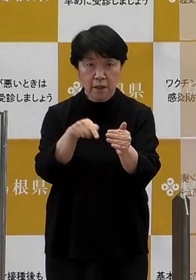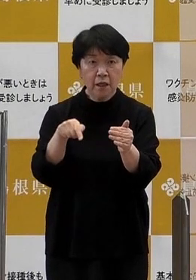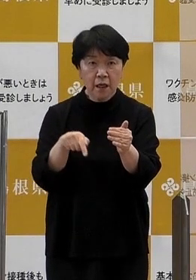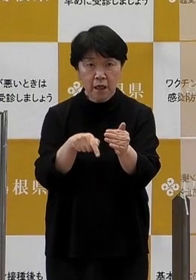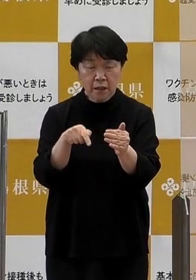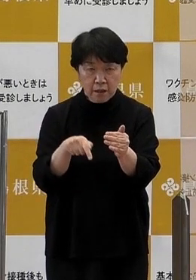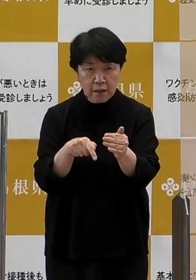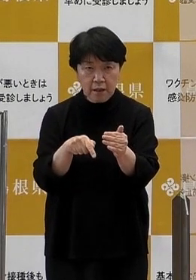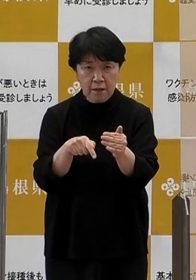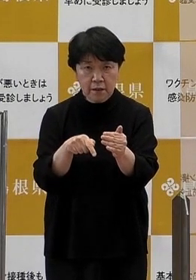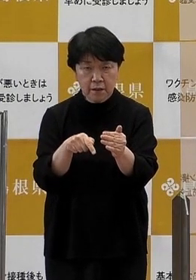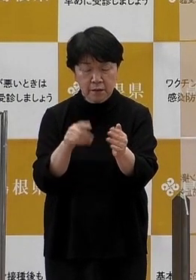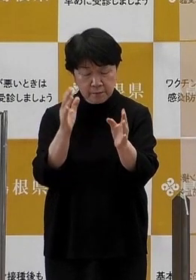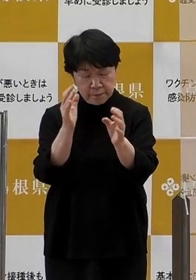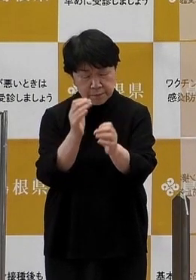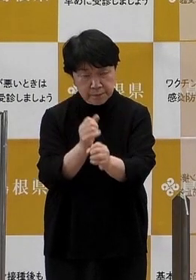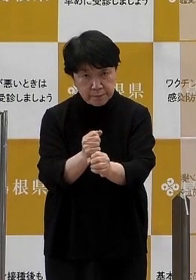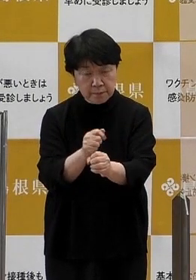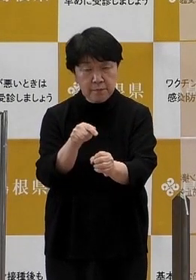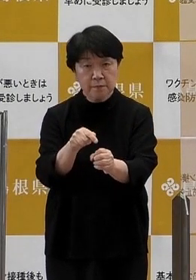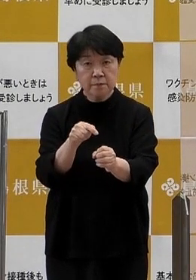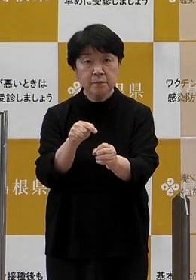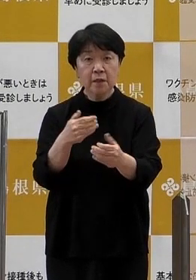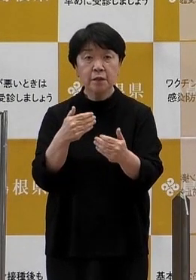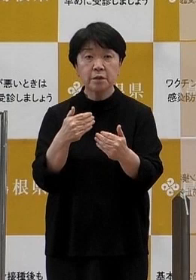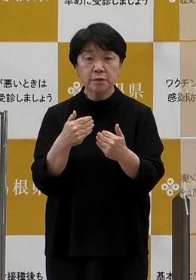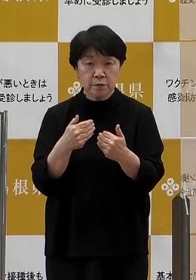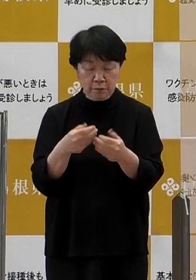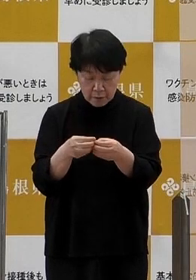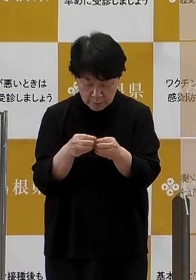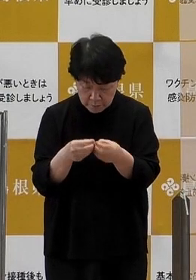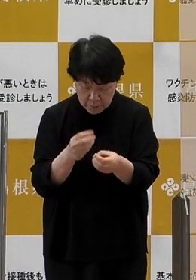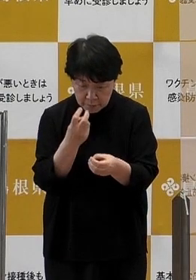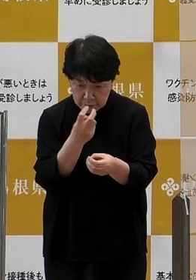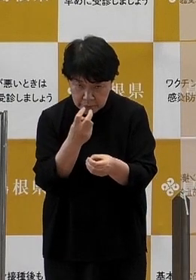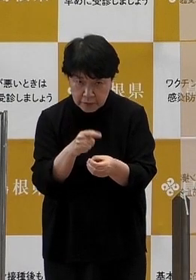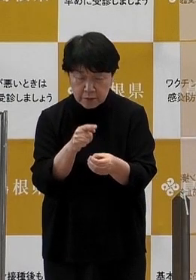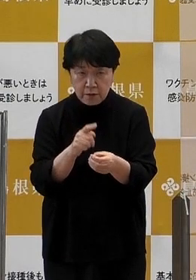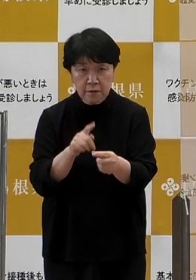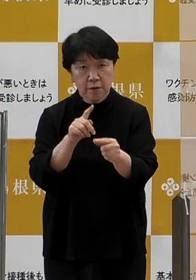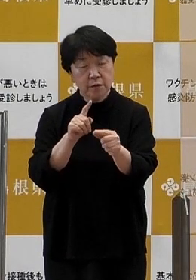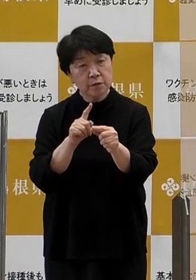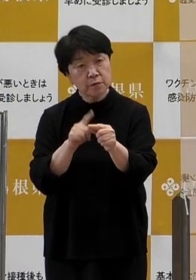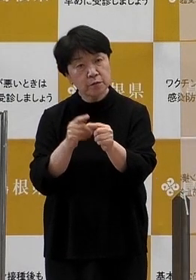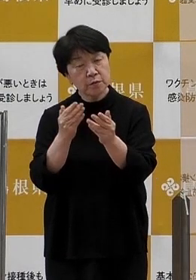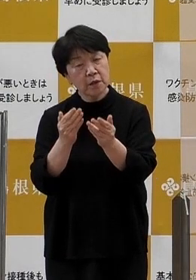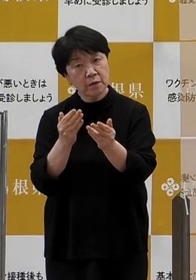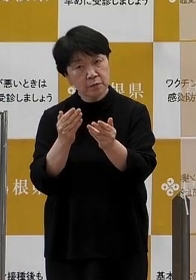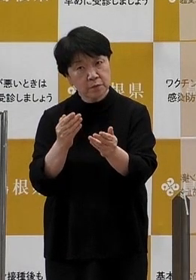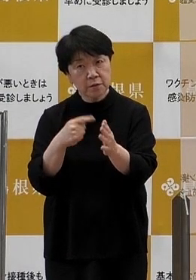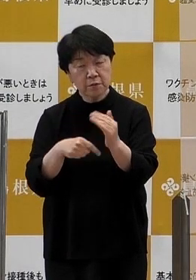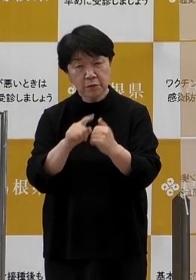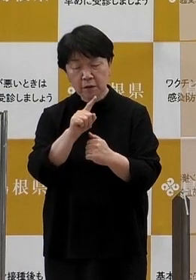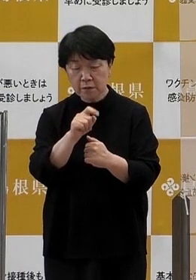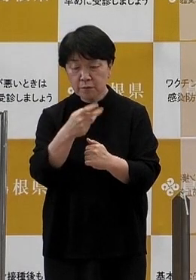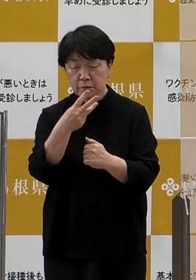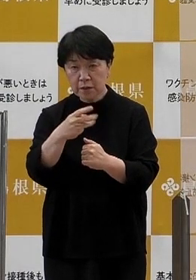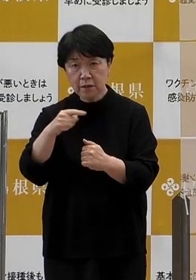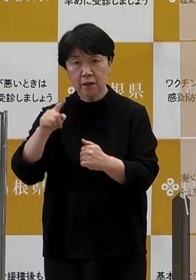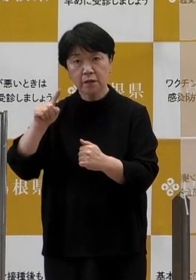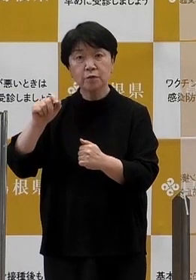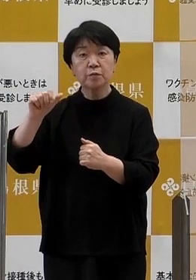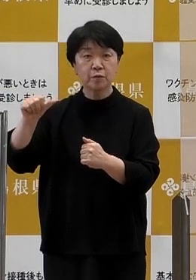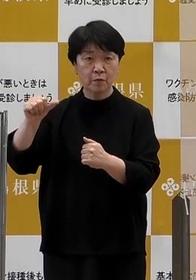ゲットにすべきはですね、よく見ていただくと、中学生の世代というのは13歳から15歳ですので、これ